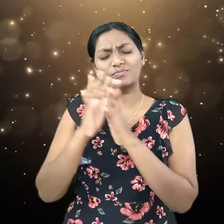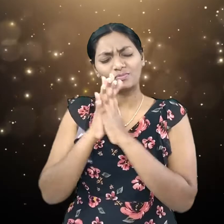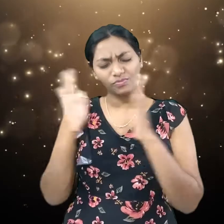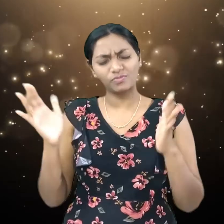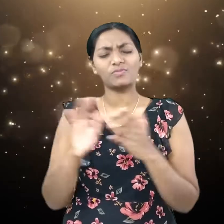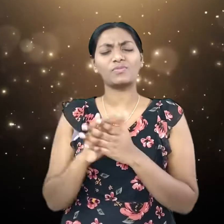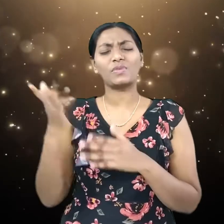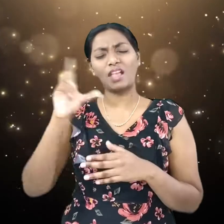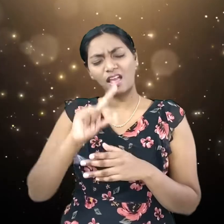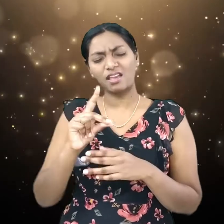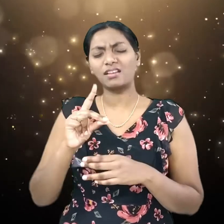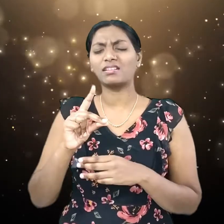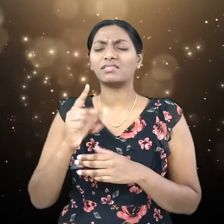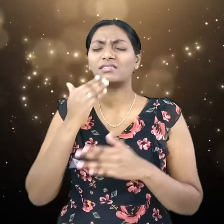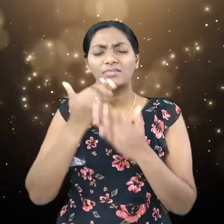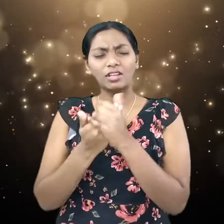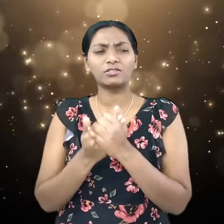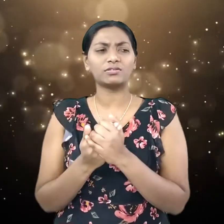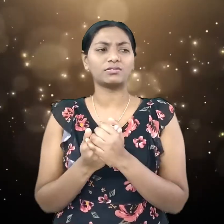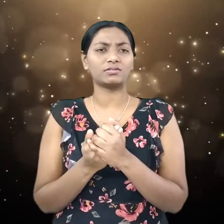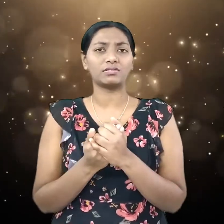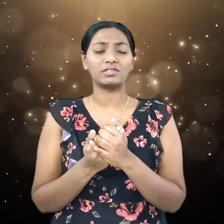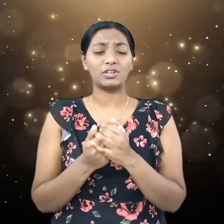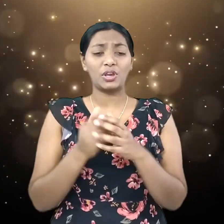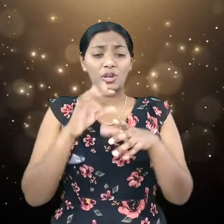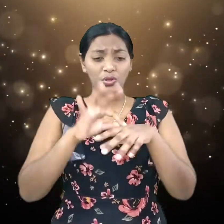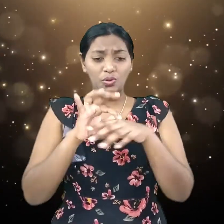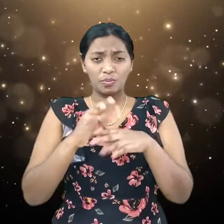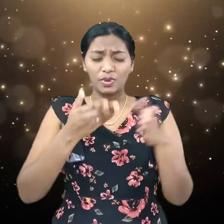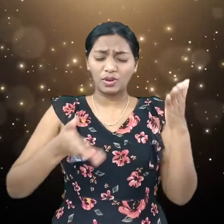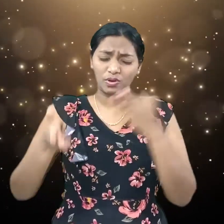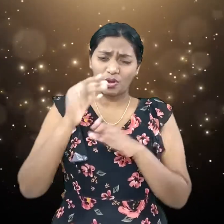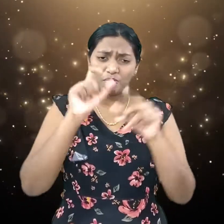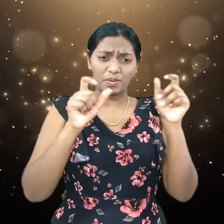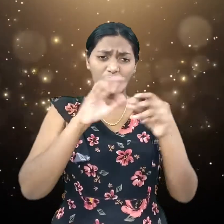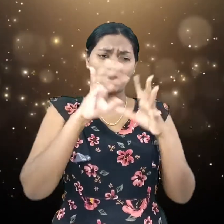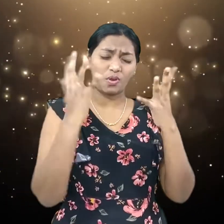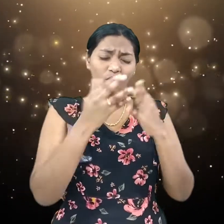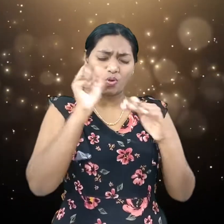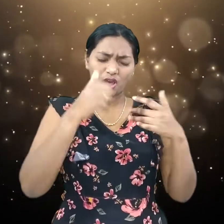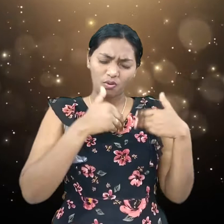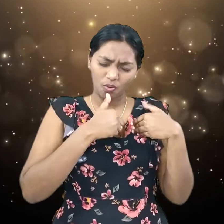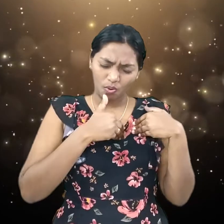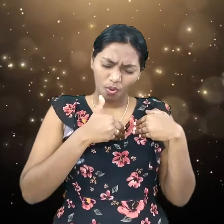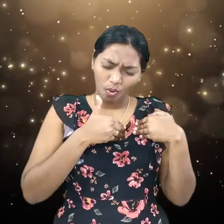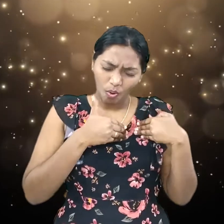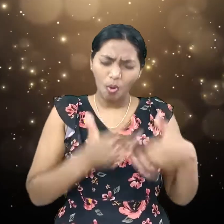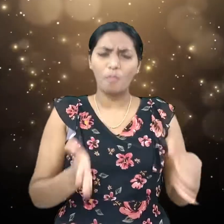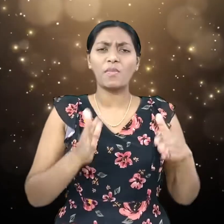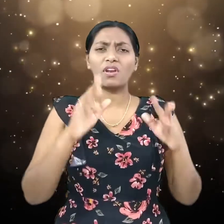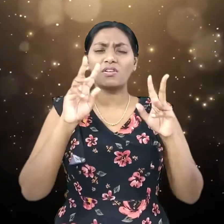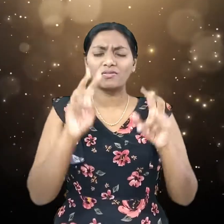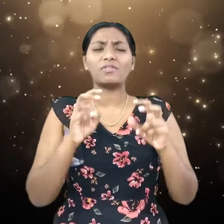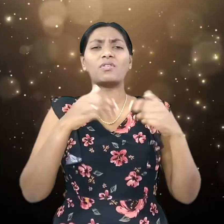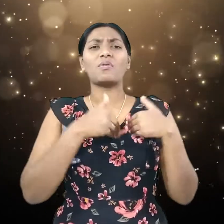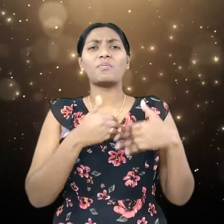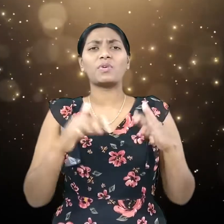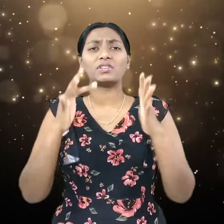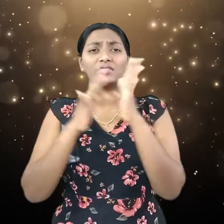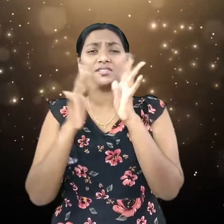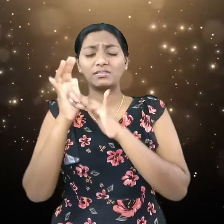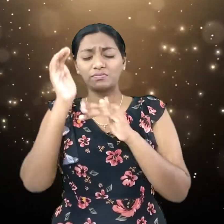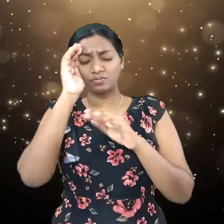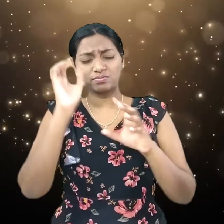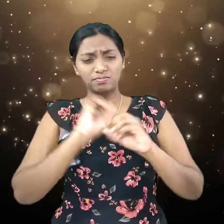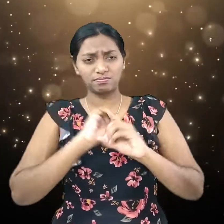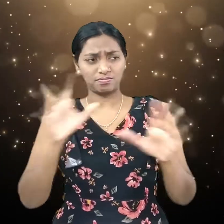परमेश्वर, धन्यवाद देते हैं मनुष्य के सारे विश्व के लिए कि उनके हृदय खुले होंगे सुसमाचार को ग्रहण करने के लिए यीशु